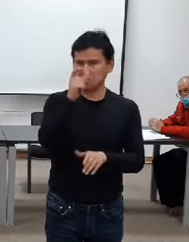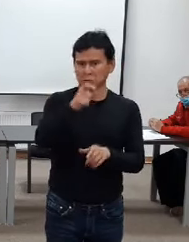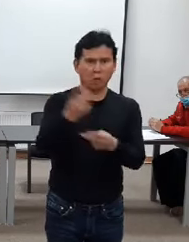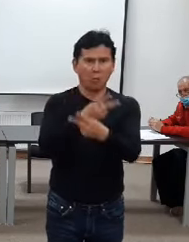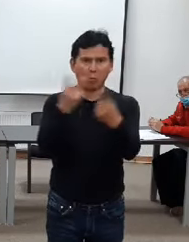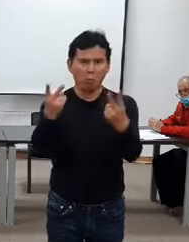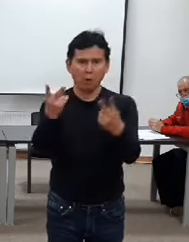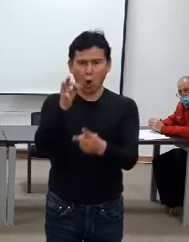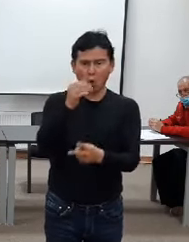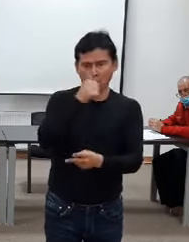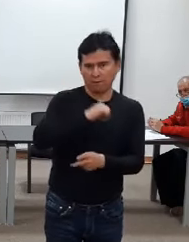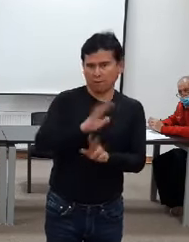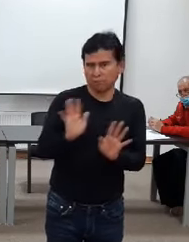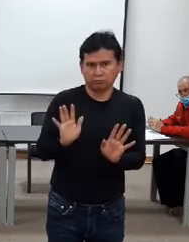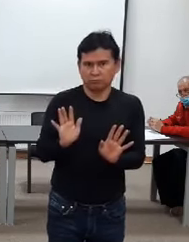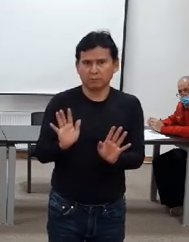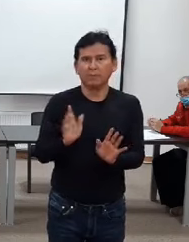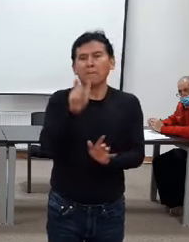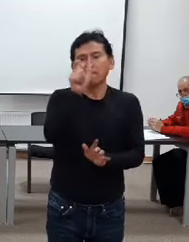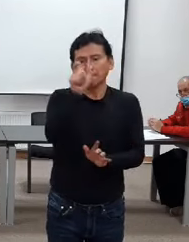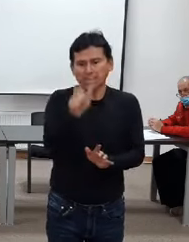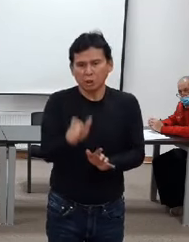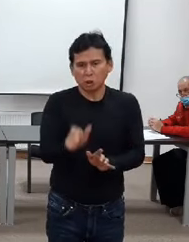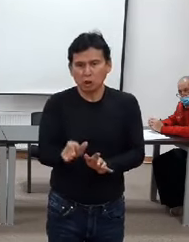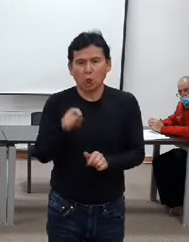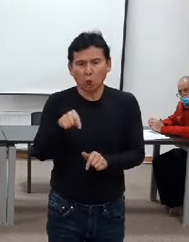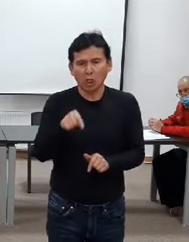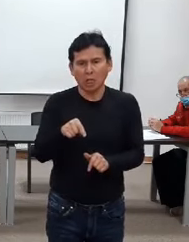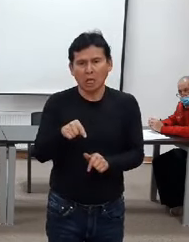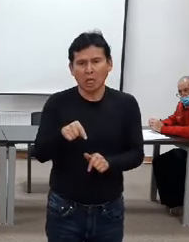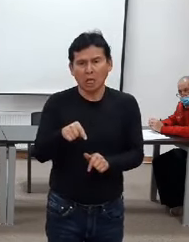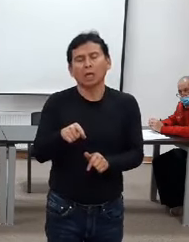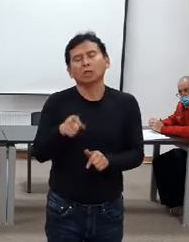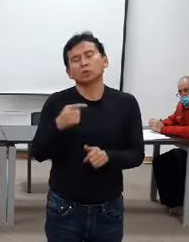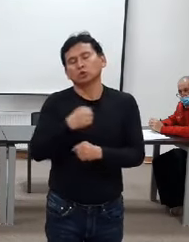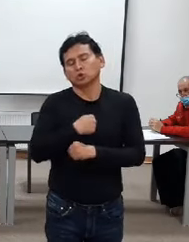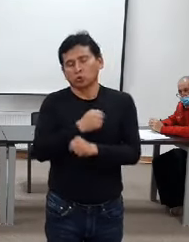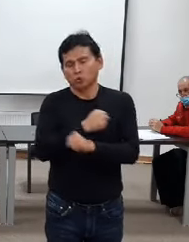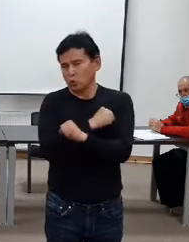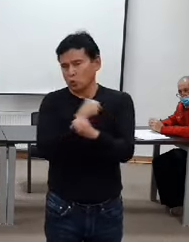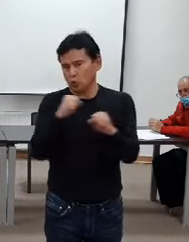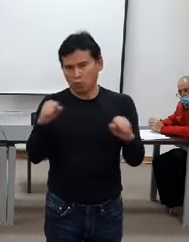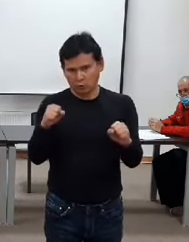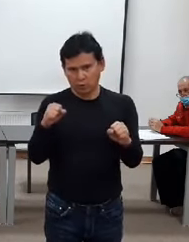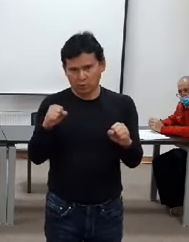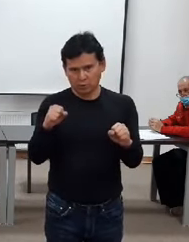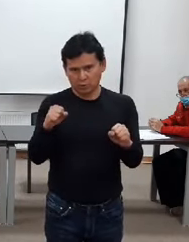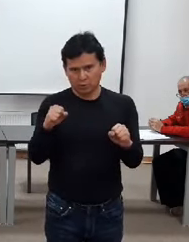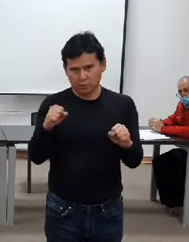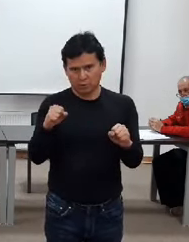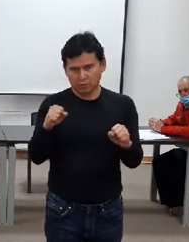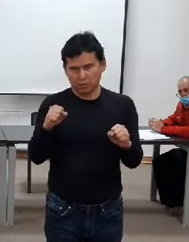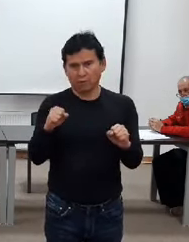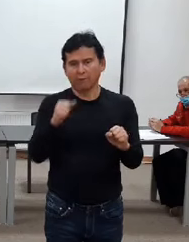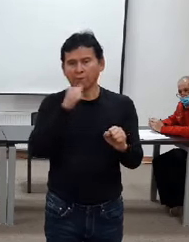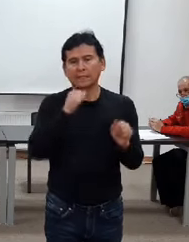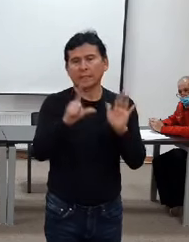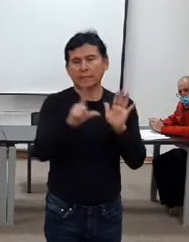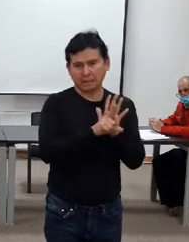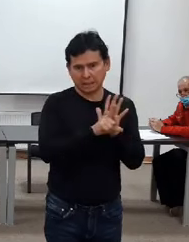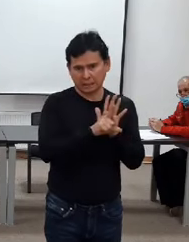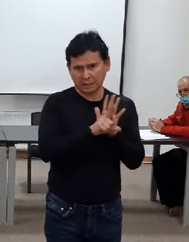públicos, son pacientes hoy día, por lo tanto yo no puedo transgredir esa normativa,